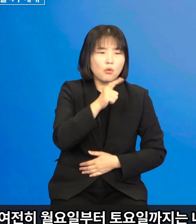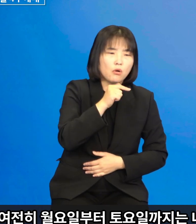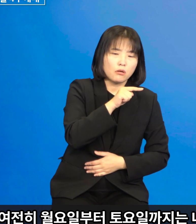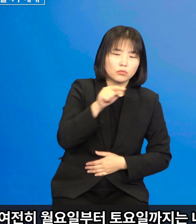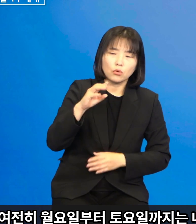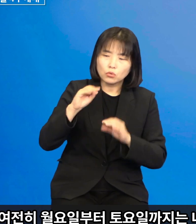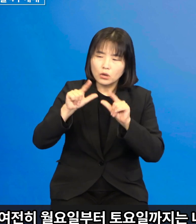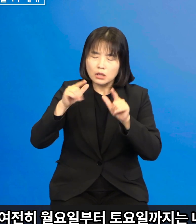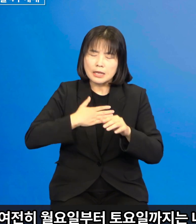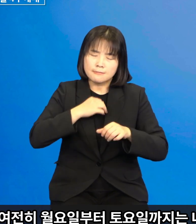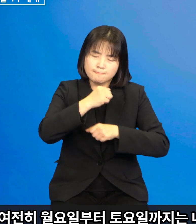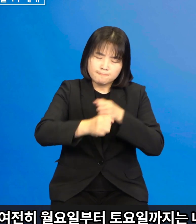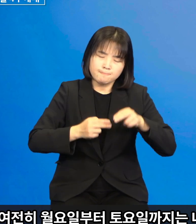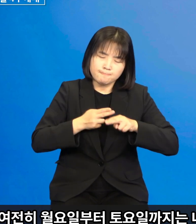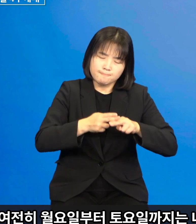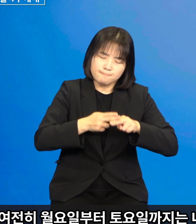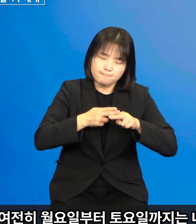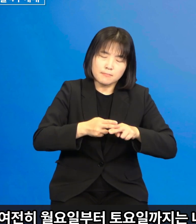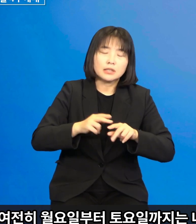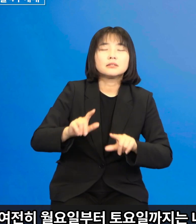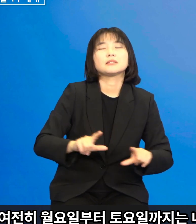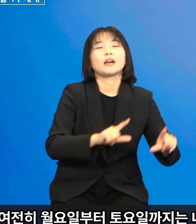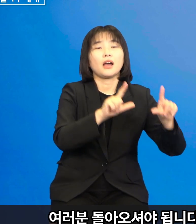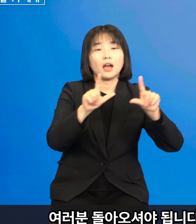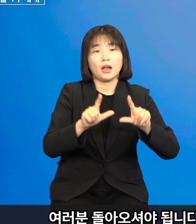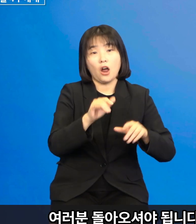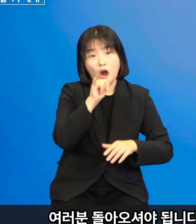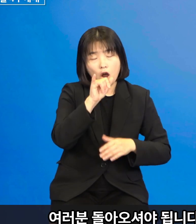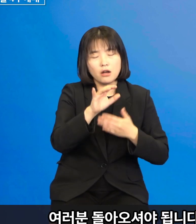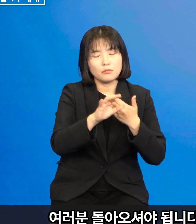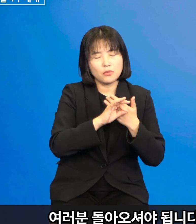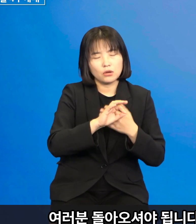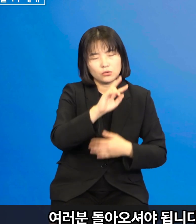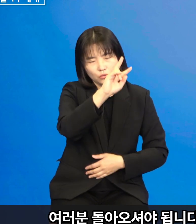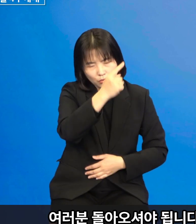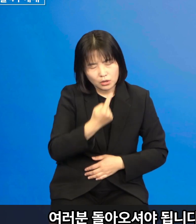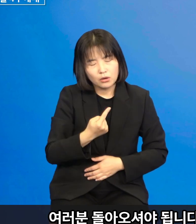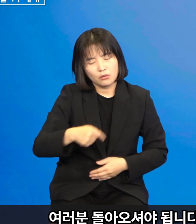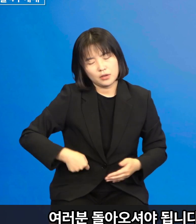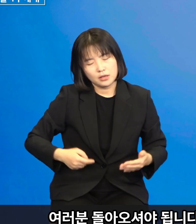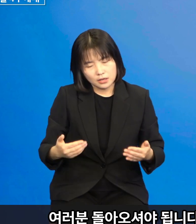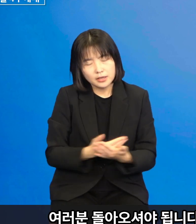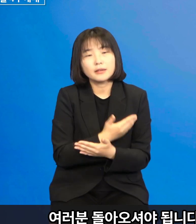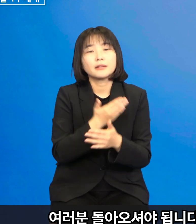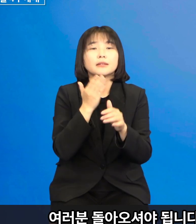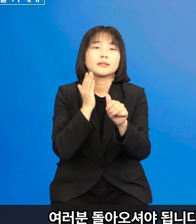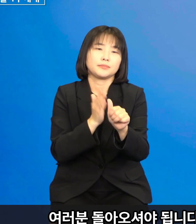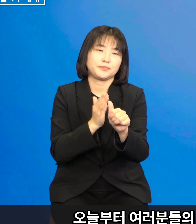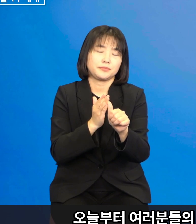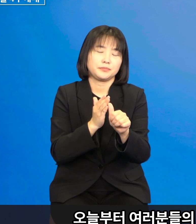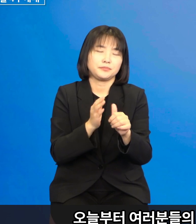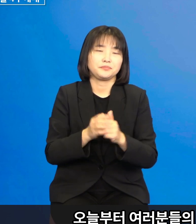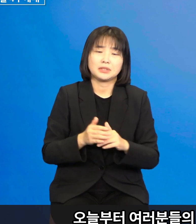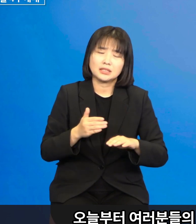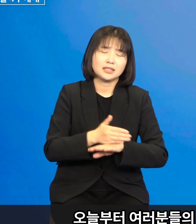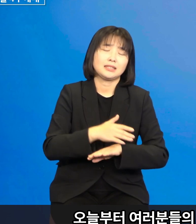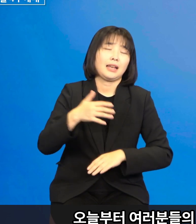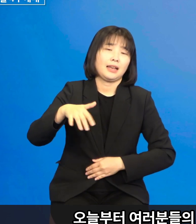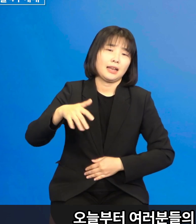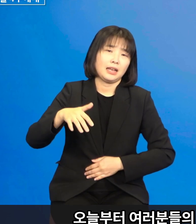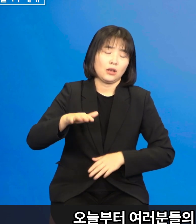토요일까지는 내 마음대로 살아가는 그런 삶이 있었다면 여러분 돌아오셔야 됩니다. 오늘부터라도 늦지 않았습니다.